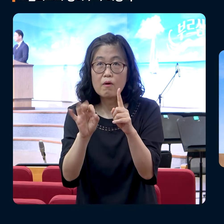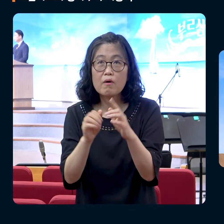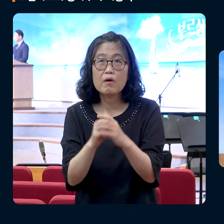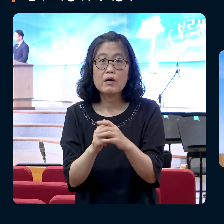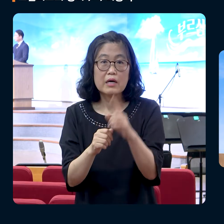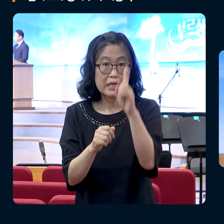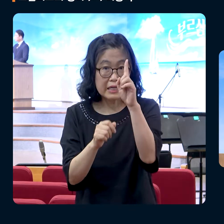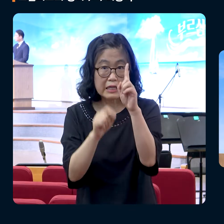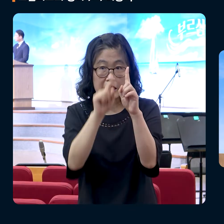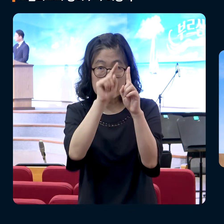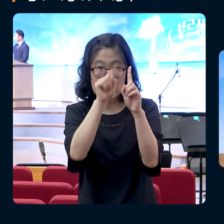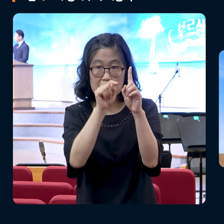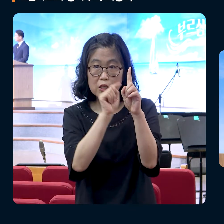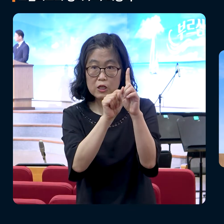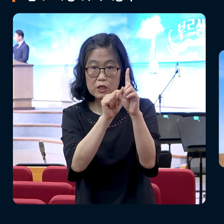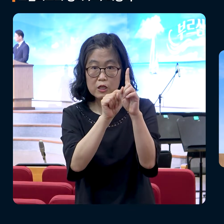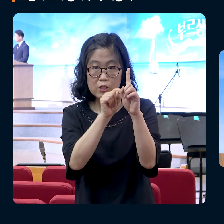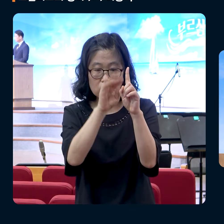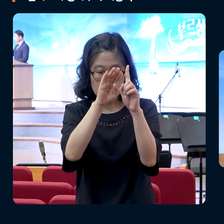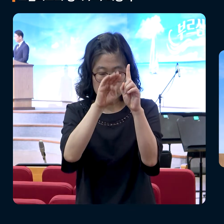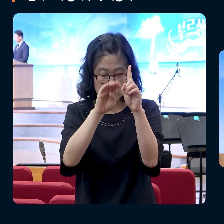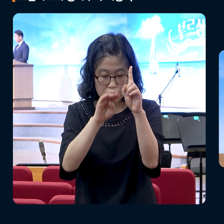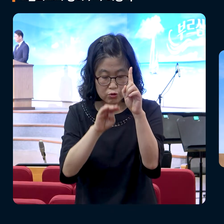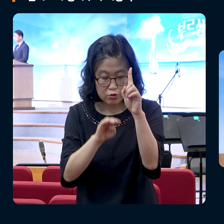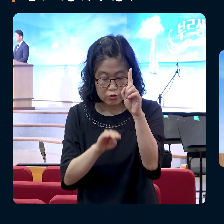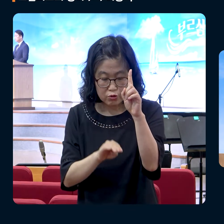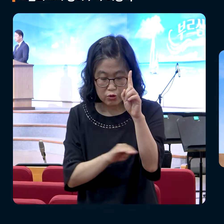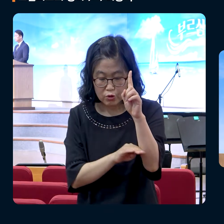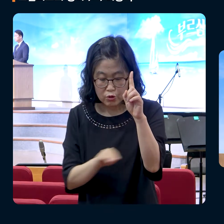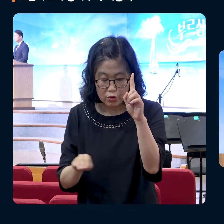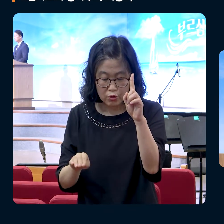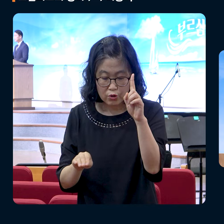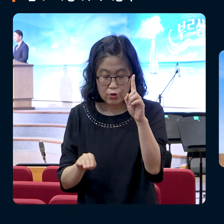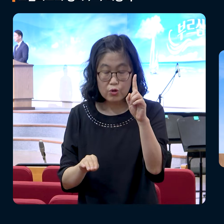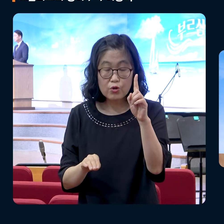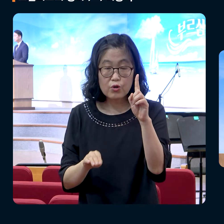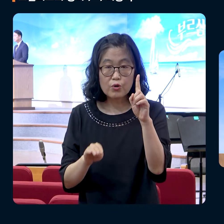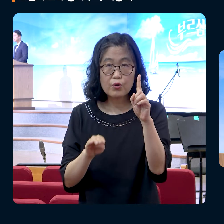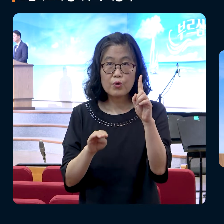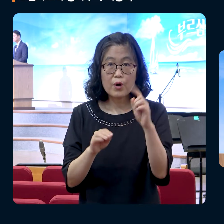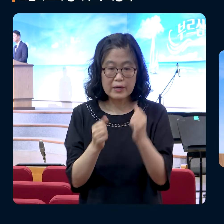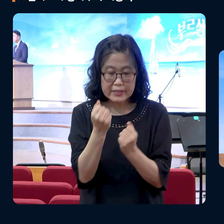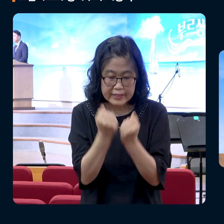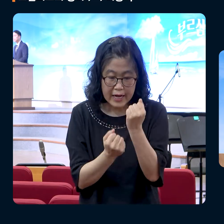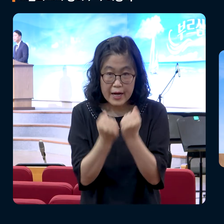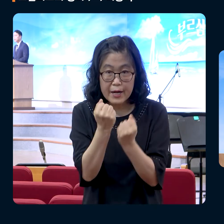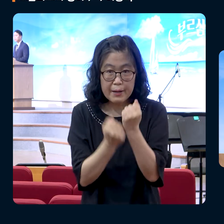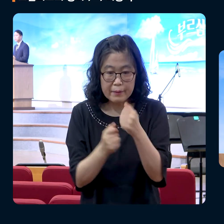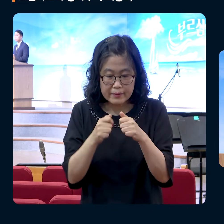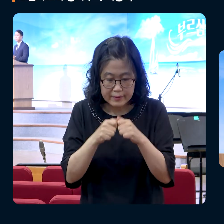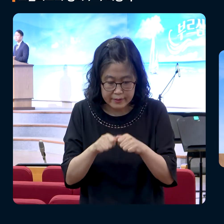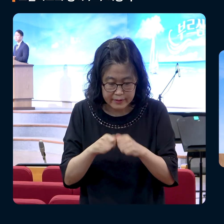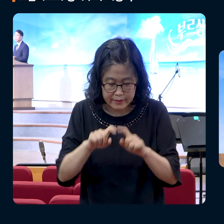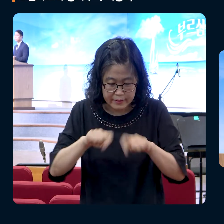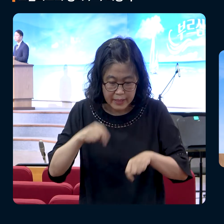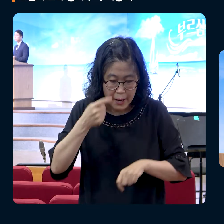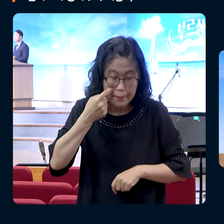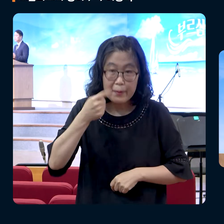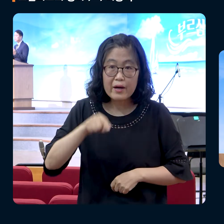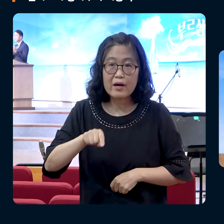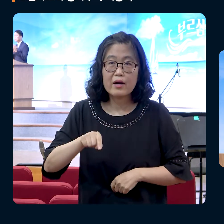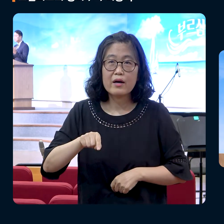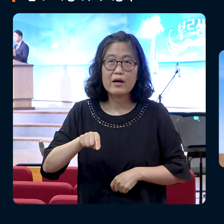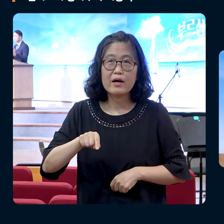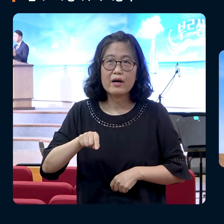되어 있는데 그 1을 따라서 밑으로 쭉 내려와서 밑에 성경 밑에 난하주를 한번 보시면 거기에 뭐라고 되어